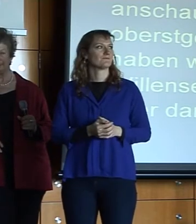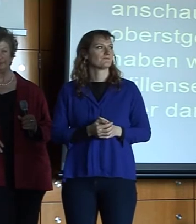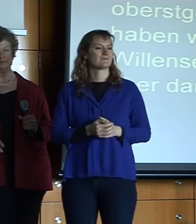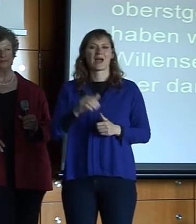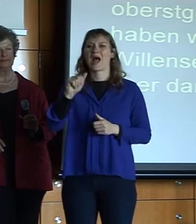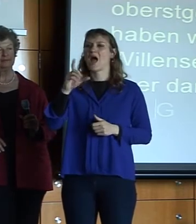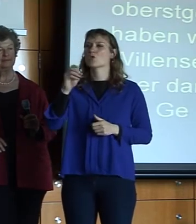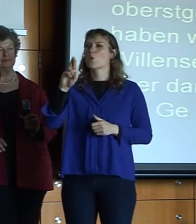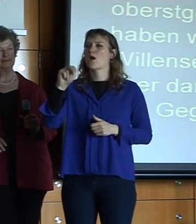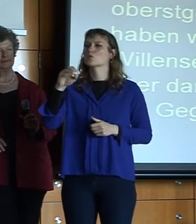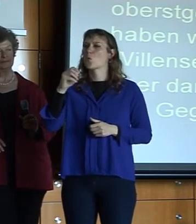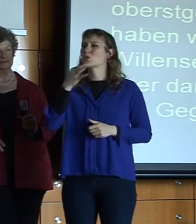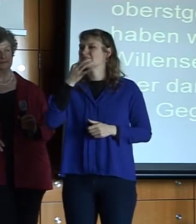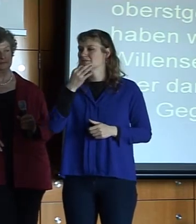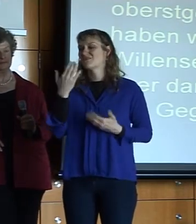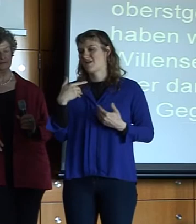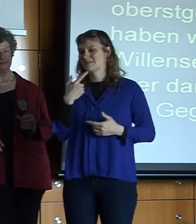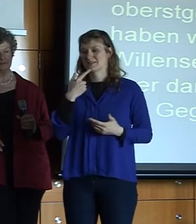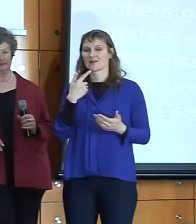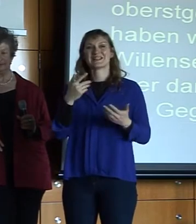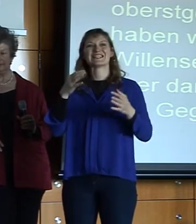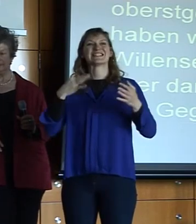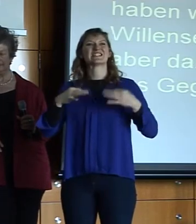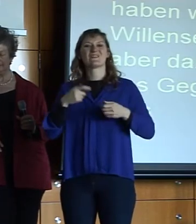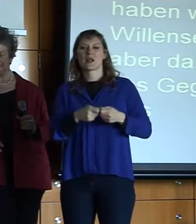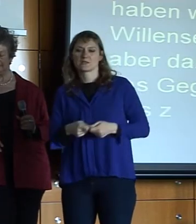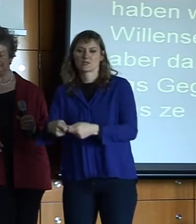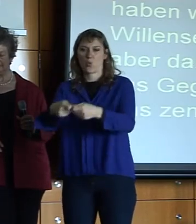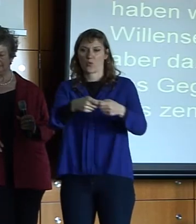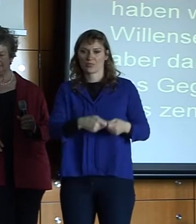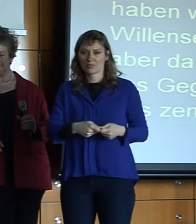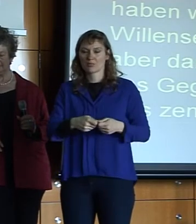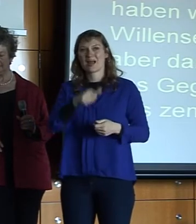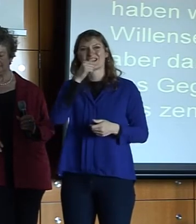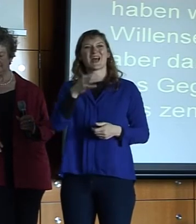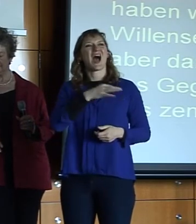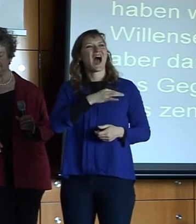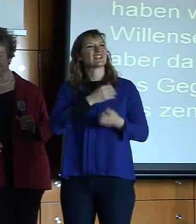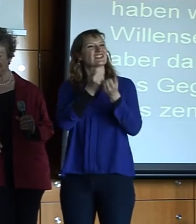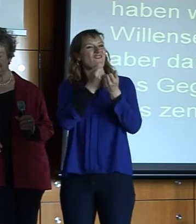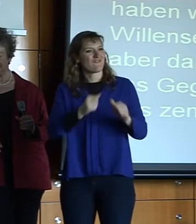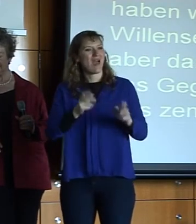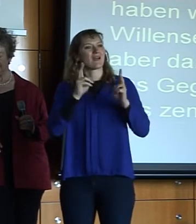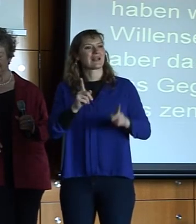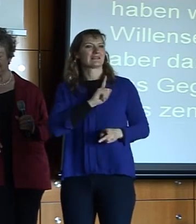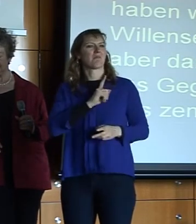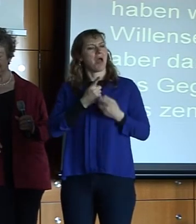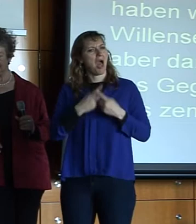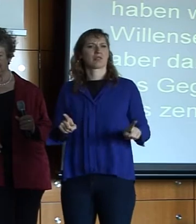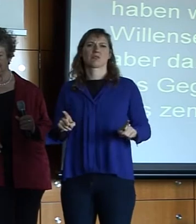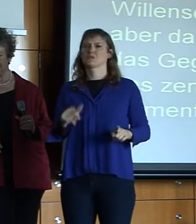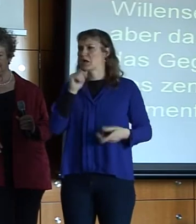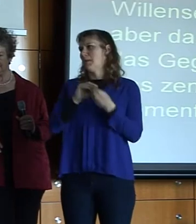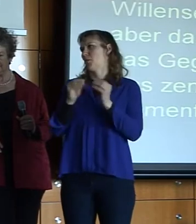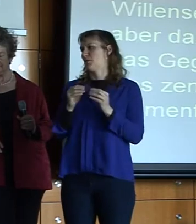mal, das zentrale Element von Zivilisation ist es, angstfrei anders sein zu können. Und das